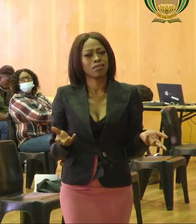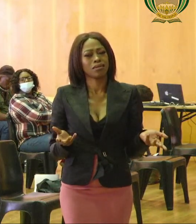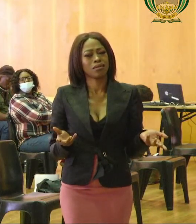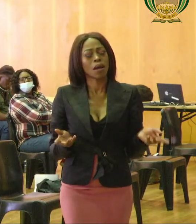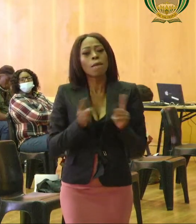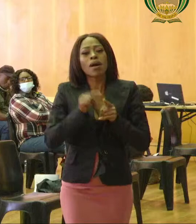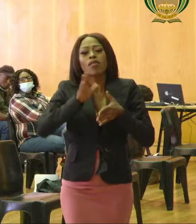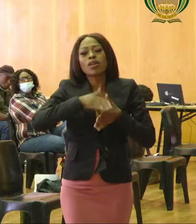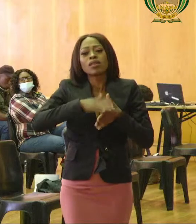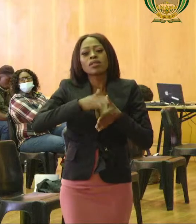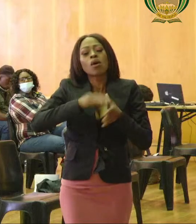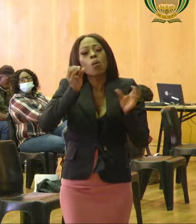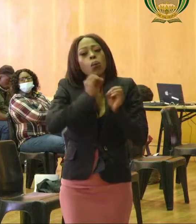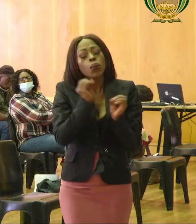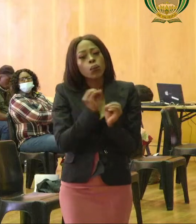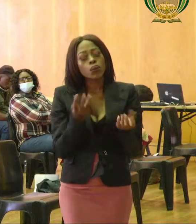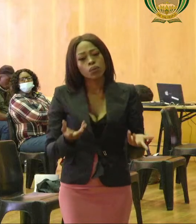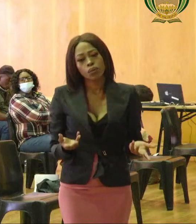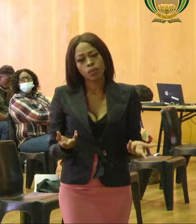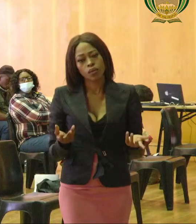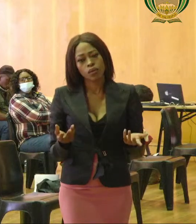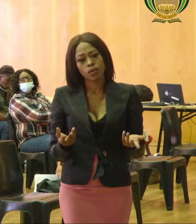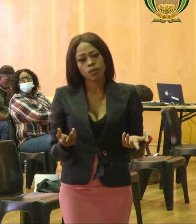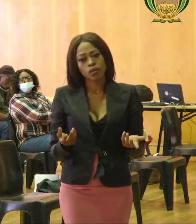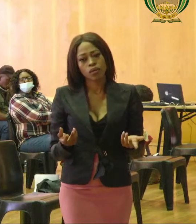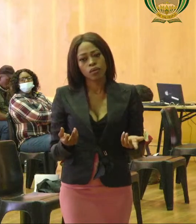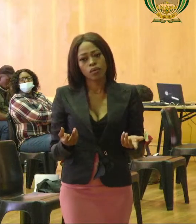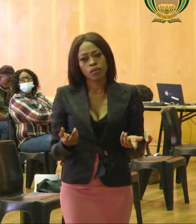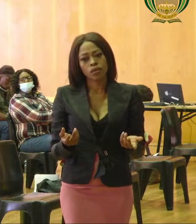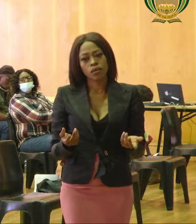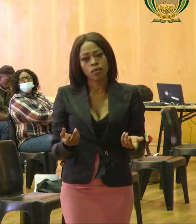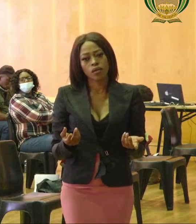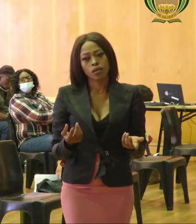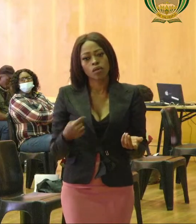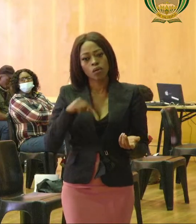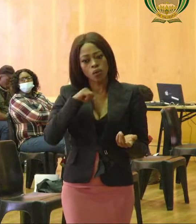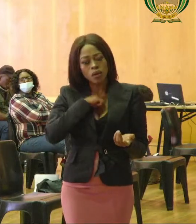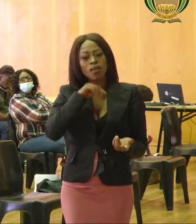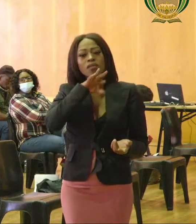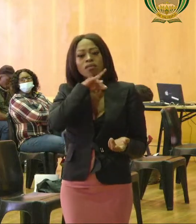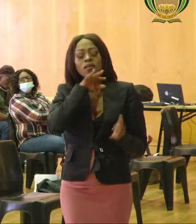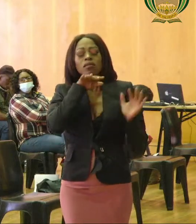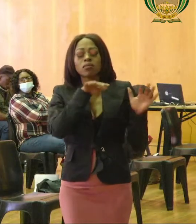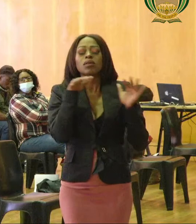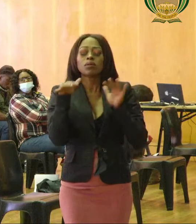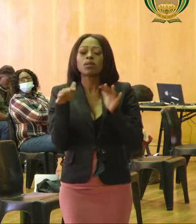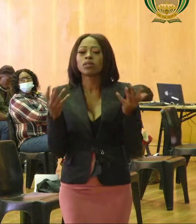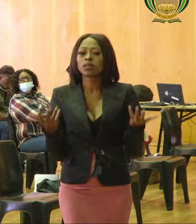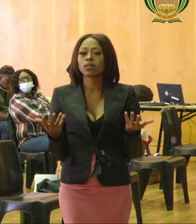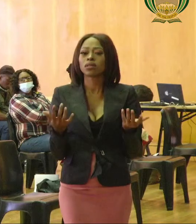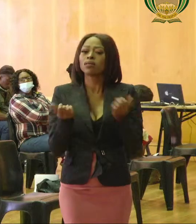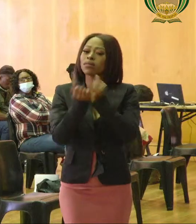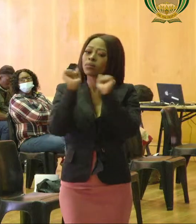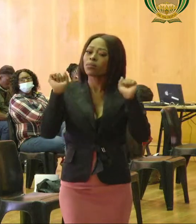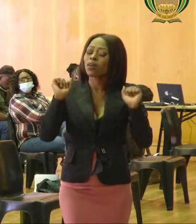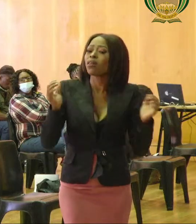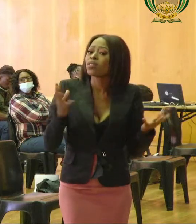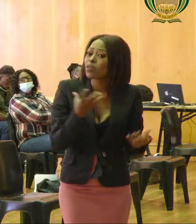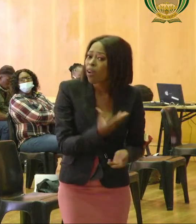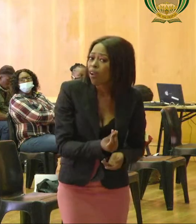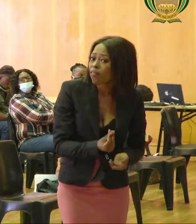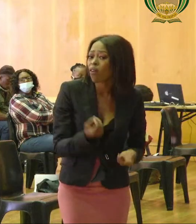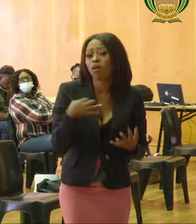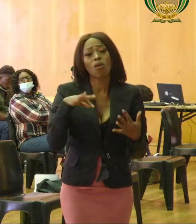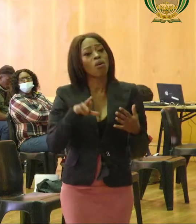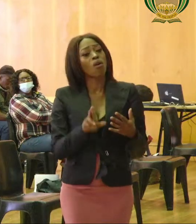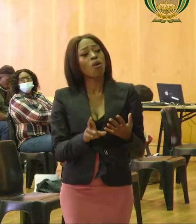ons, wat ons recht aan wil hebben als Zuid-Afrikaners. Wil ons democratie hebben, of wil ons terugbeweren